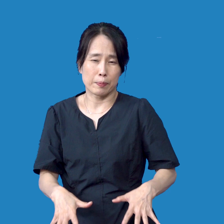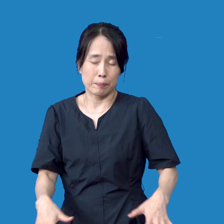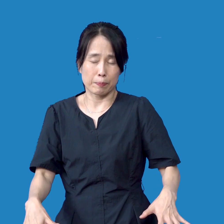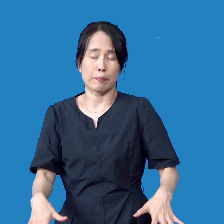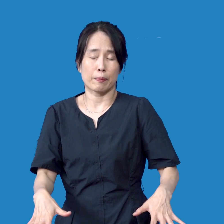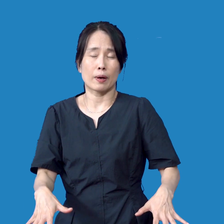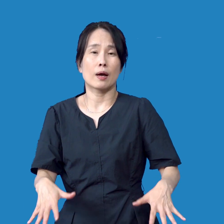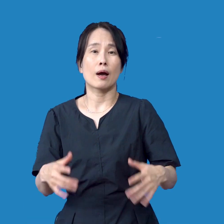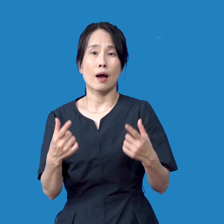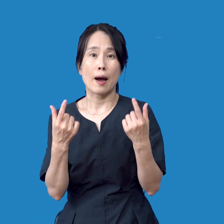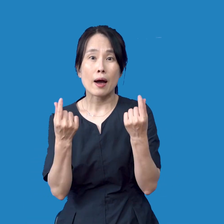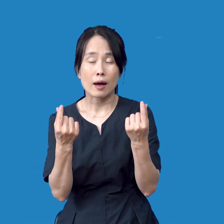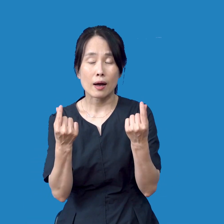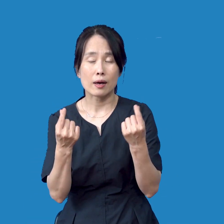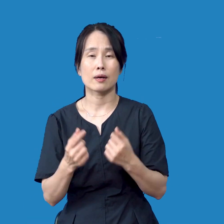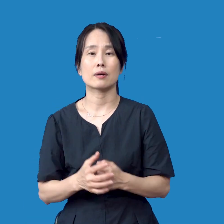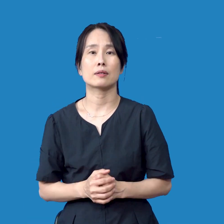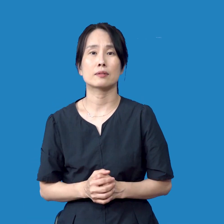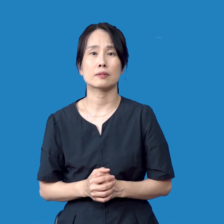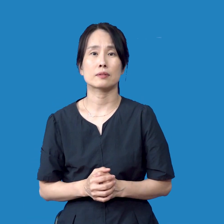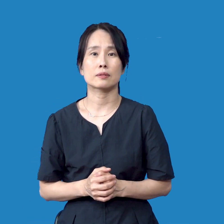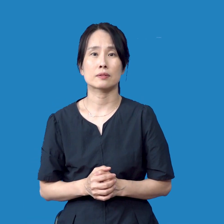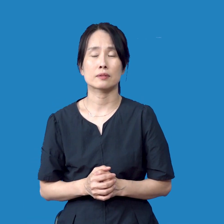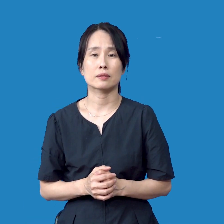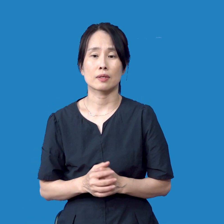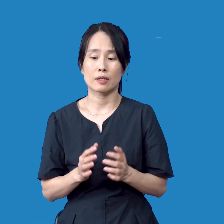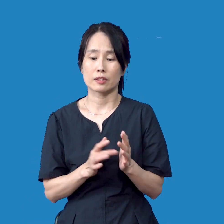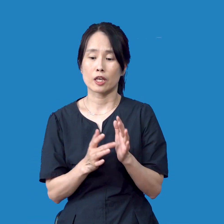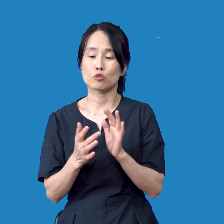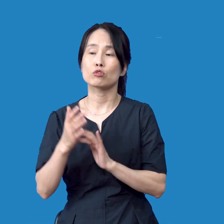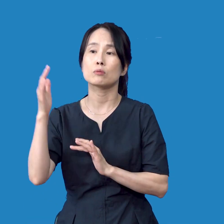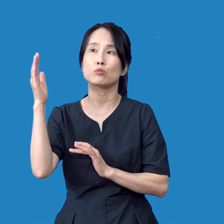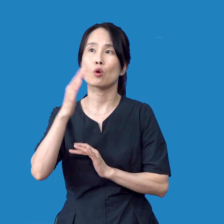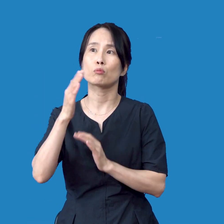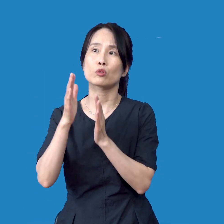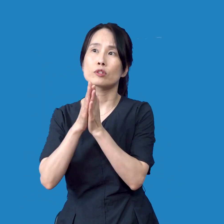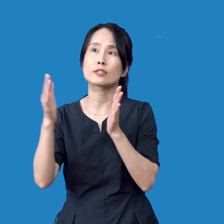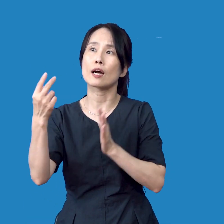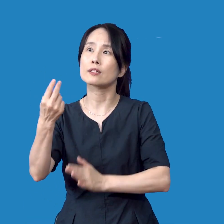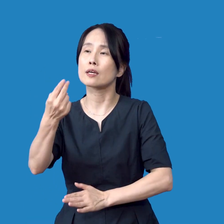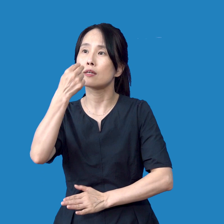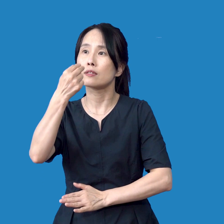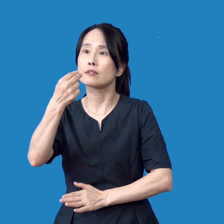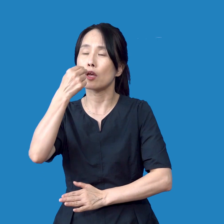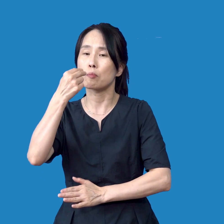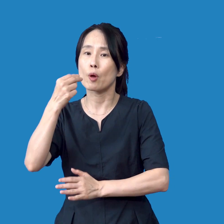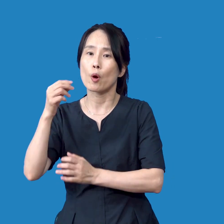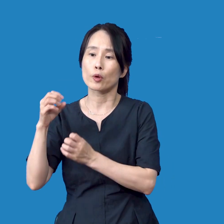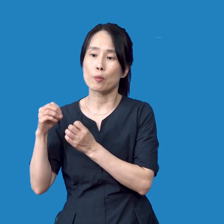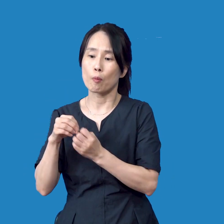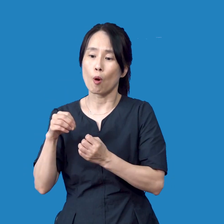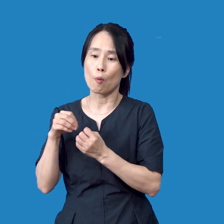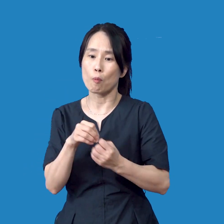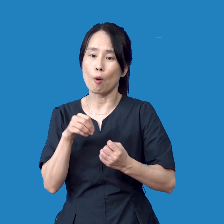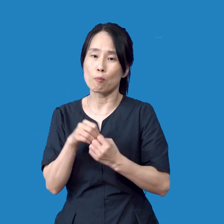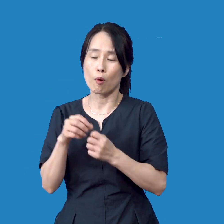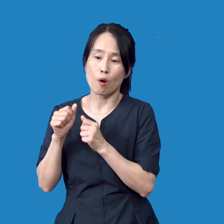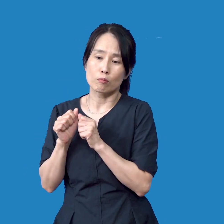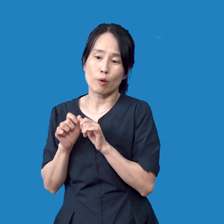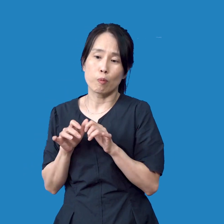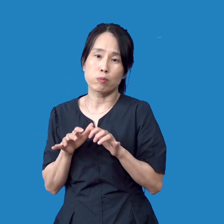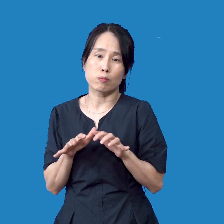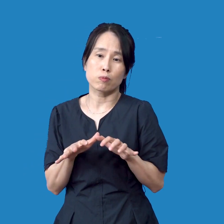온몸의 구석구석까지 흘러가듯이 예수님으로부터 시작된 생명이 우리 모두에게